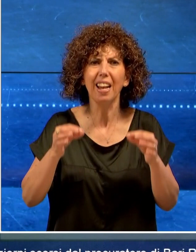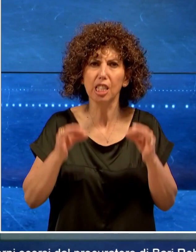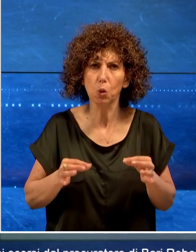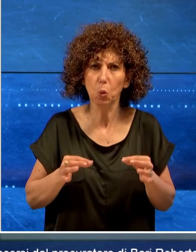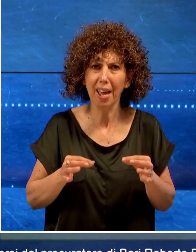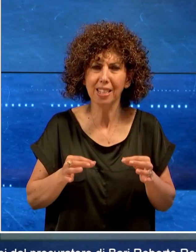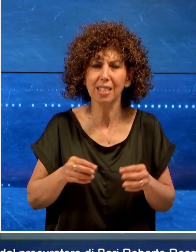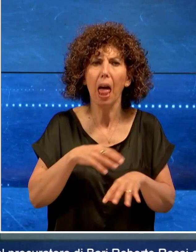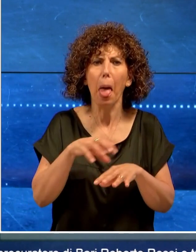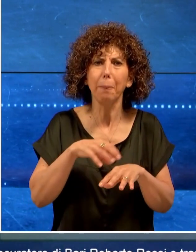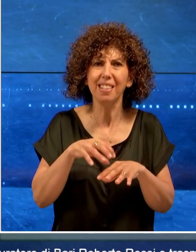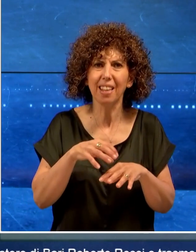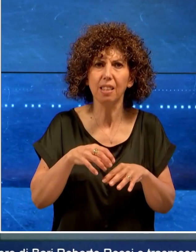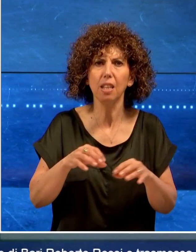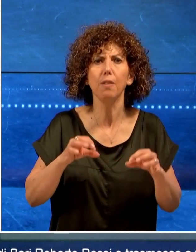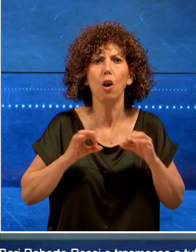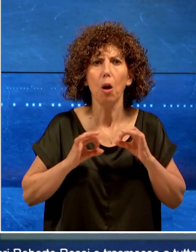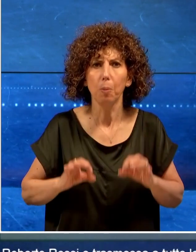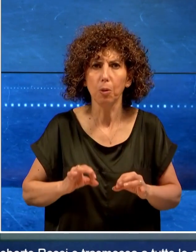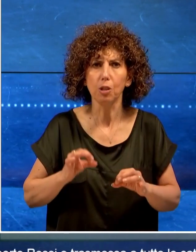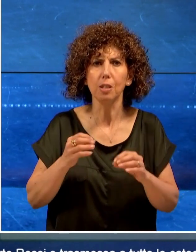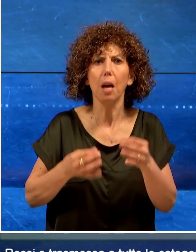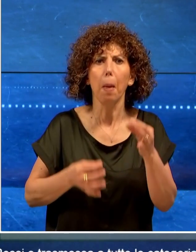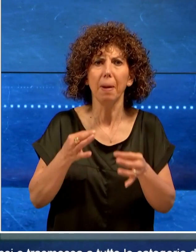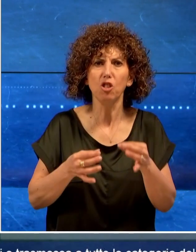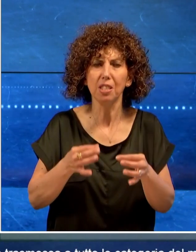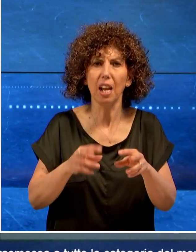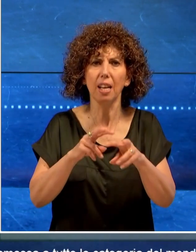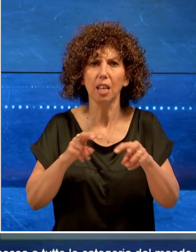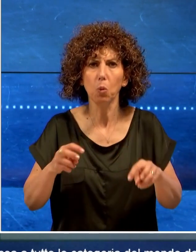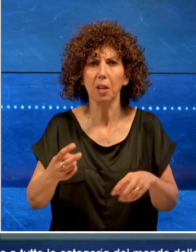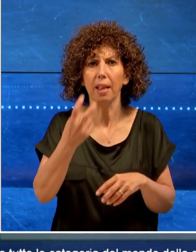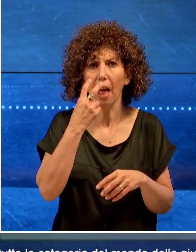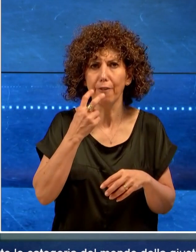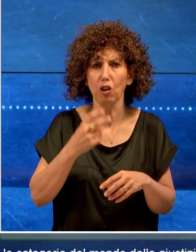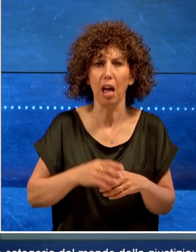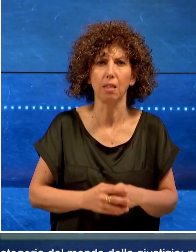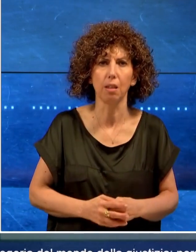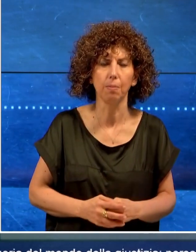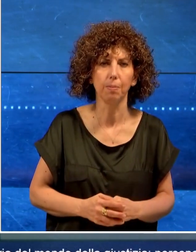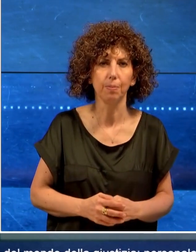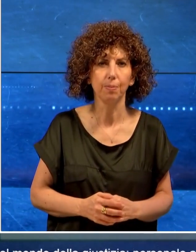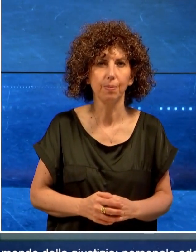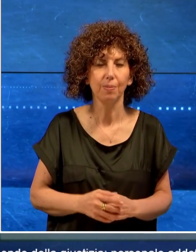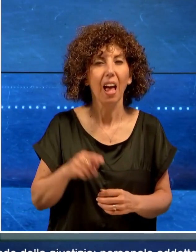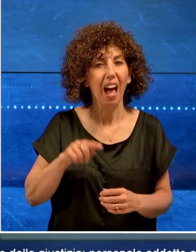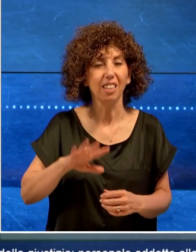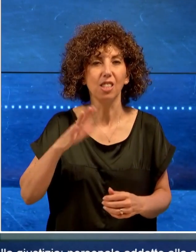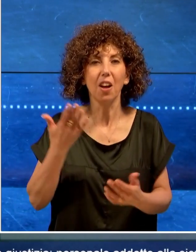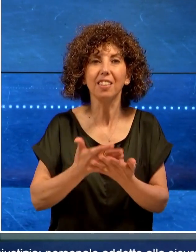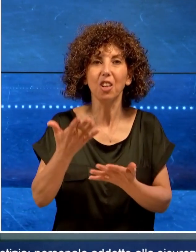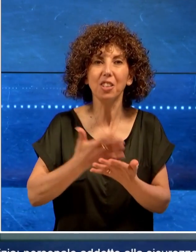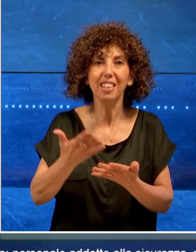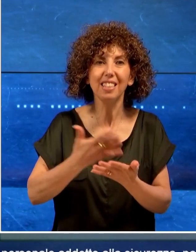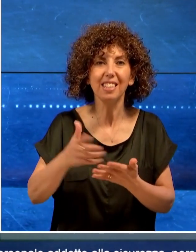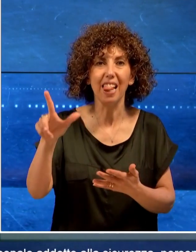amministrativo forze dell'ordine magistrati inquirenti e avvocati e adesso le tre